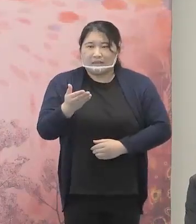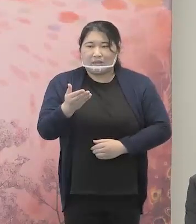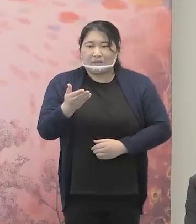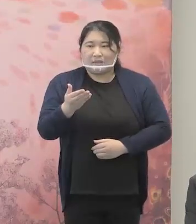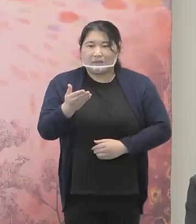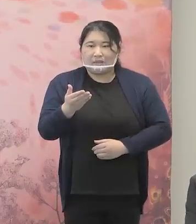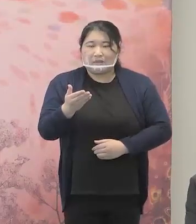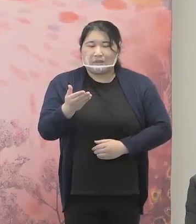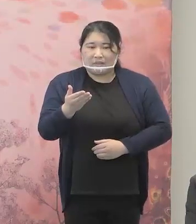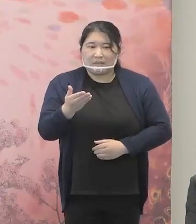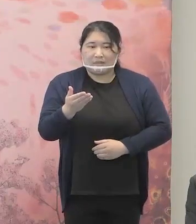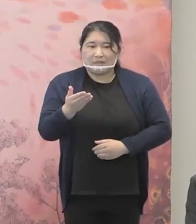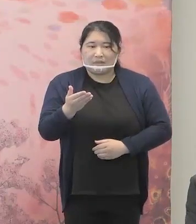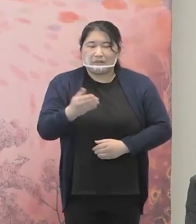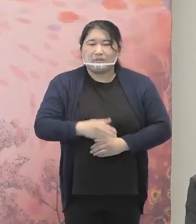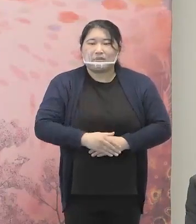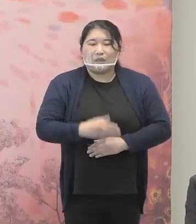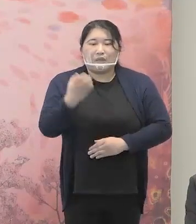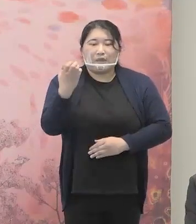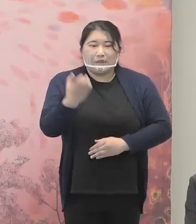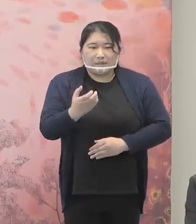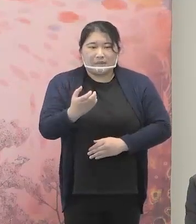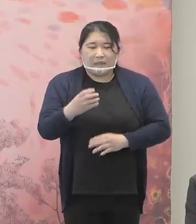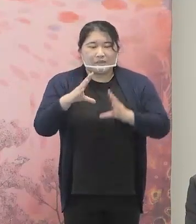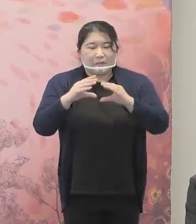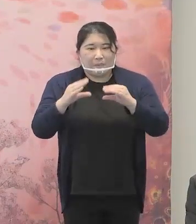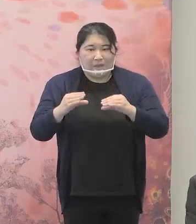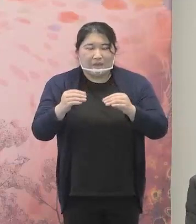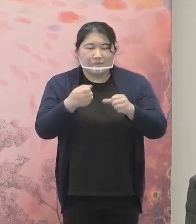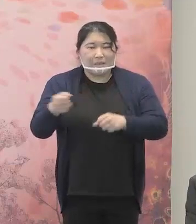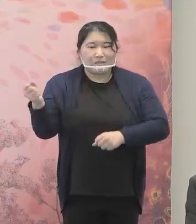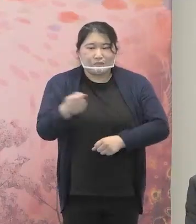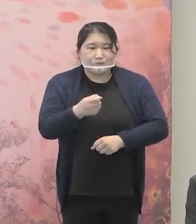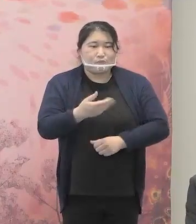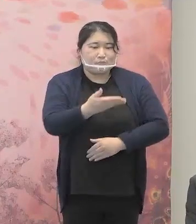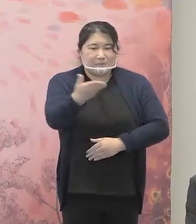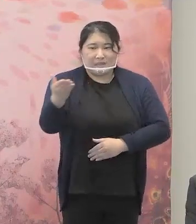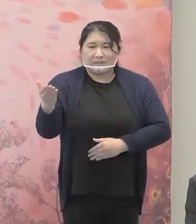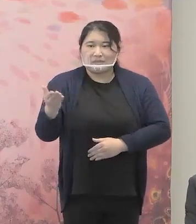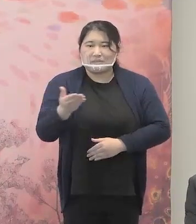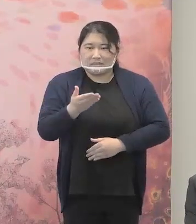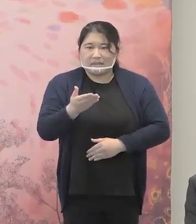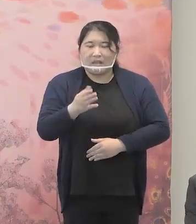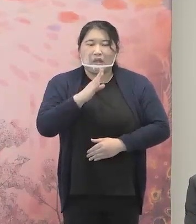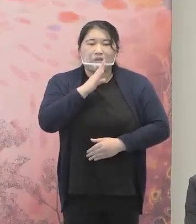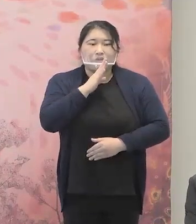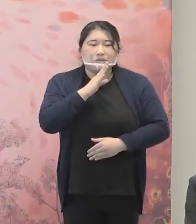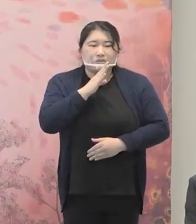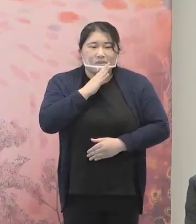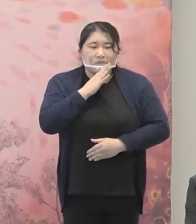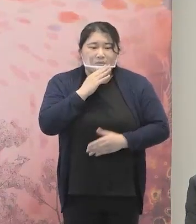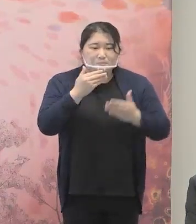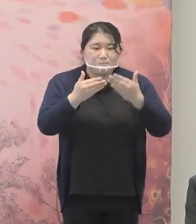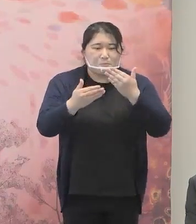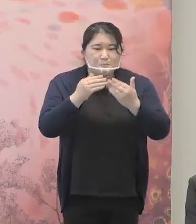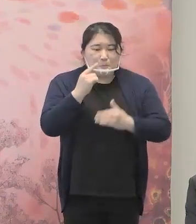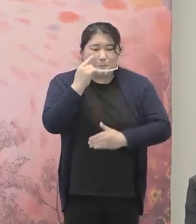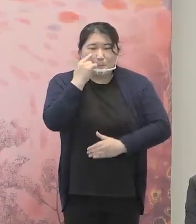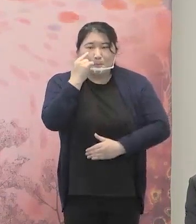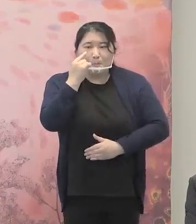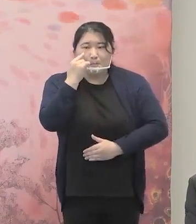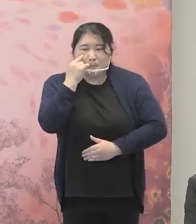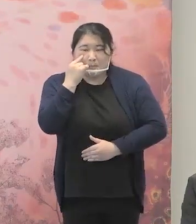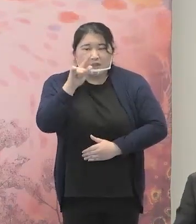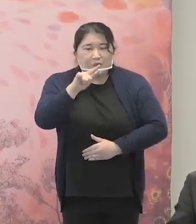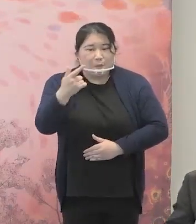公式軟式のテニスのクラブの小中学生の皆さんなどで 実際に、まあ、体験いただいてという声も聞ける